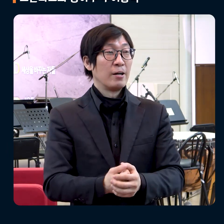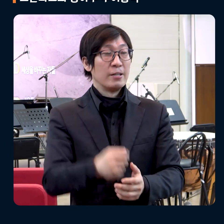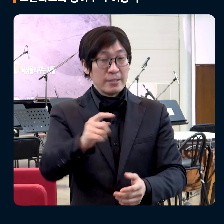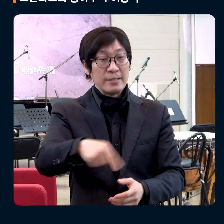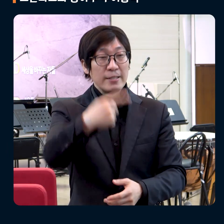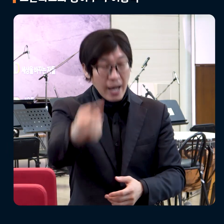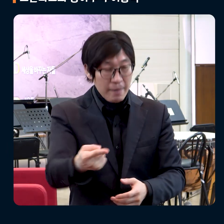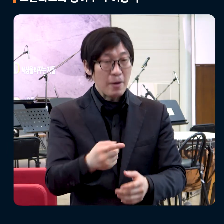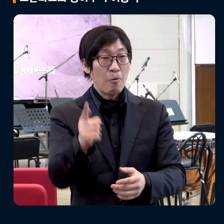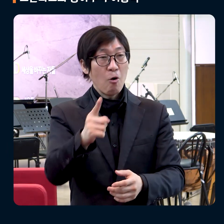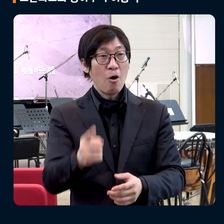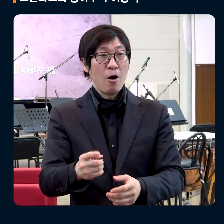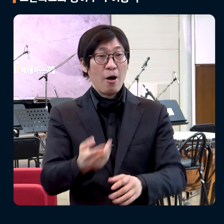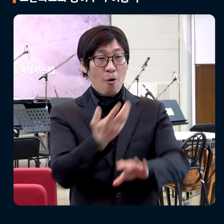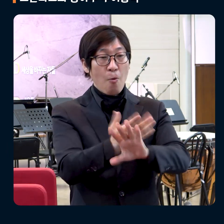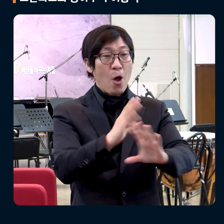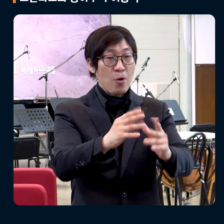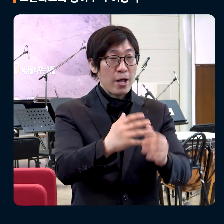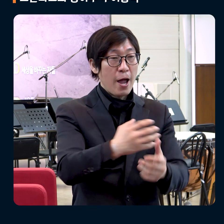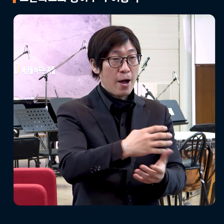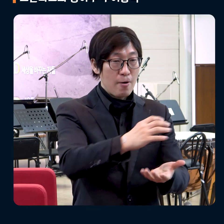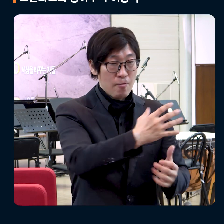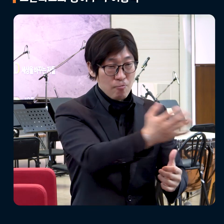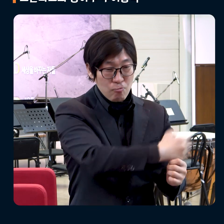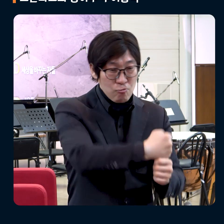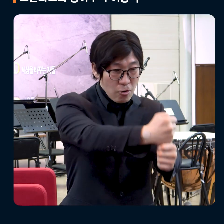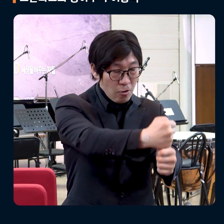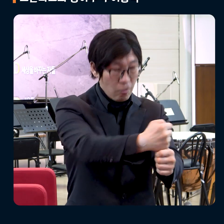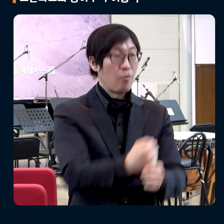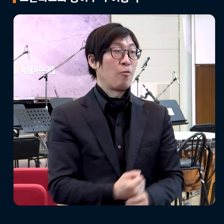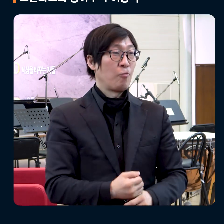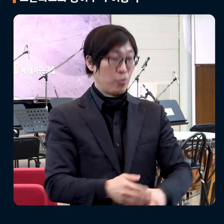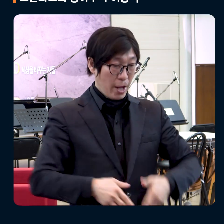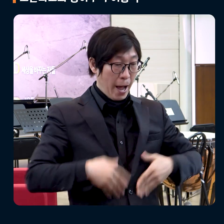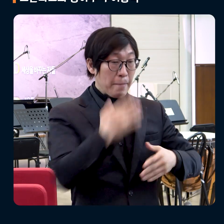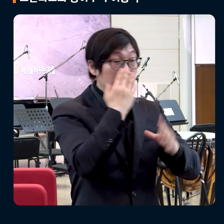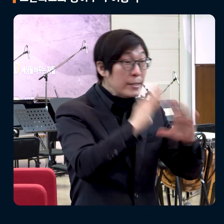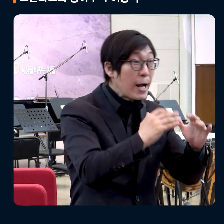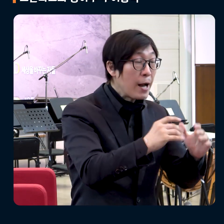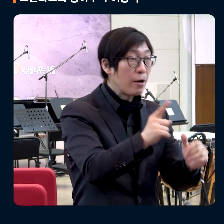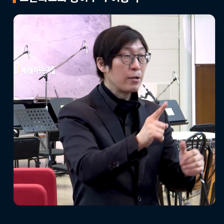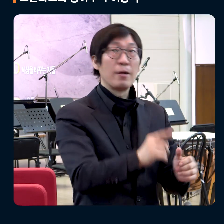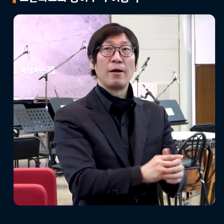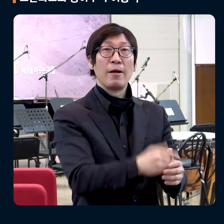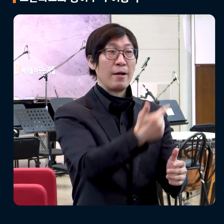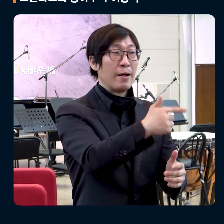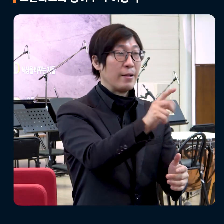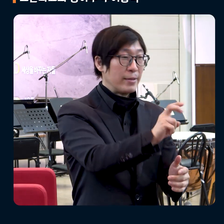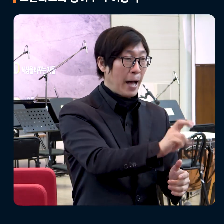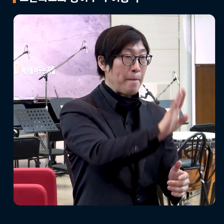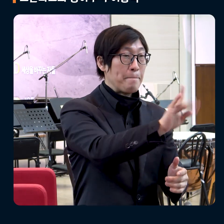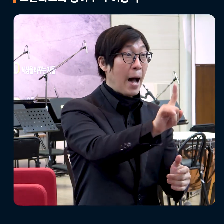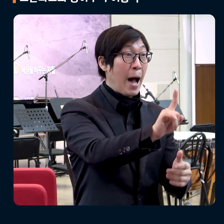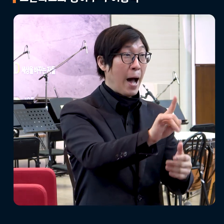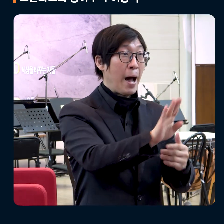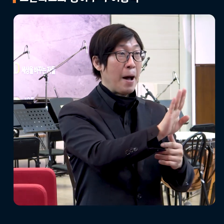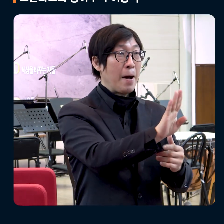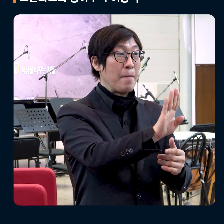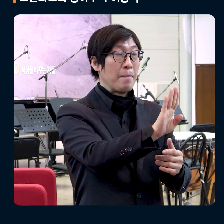민족에게 잡혀가도록 하나님께서 허락하셨는데 남쪽은 어디에 끌려갔습니까? 바벨론, 남바.